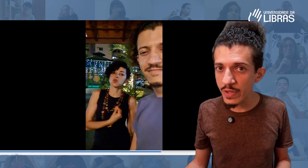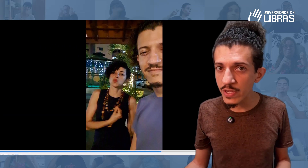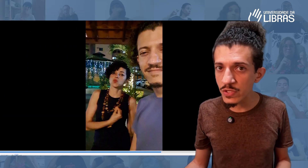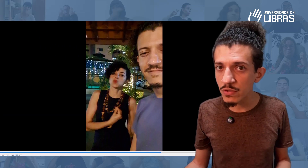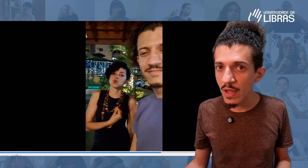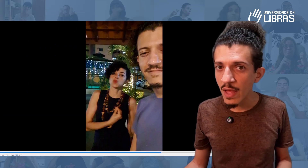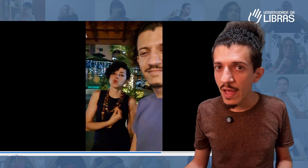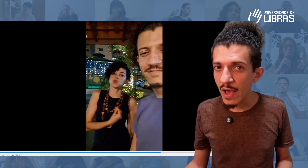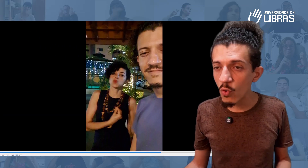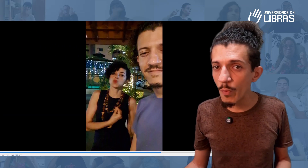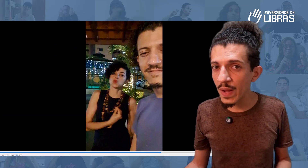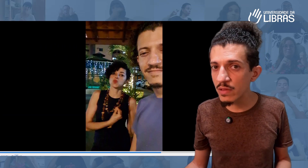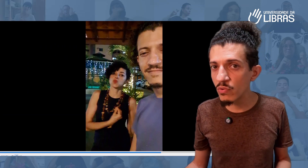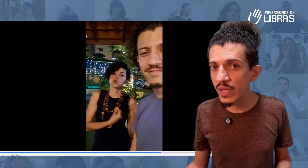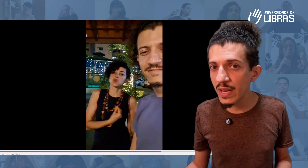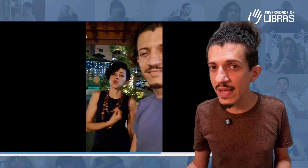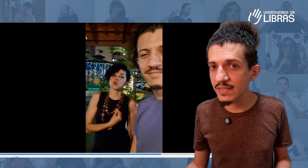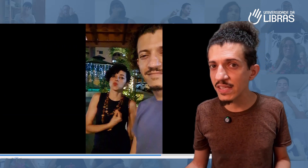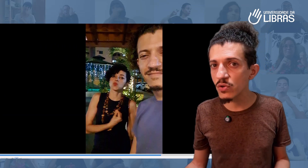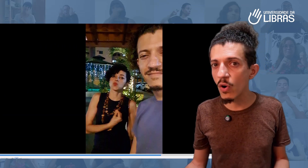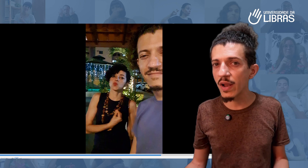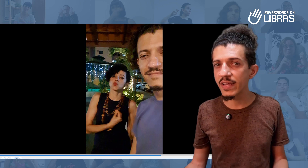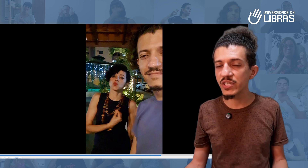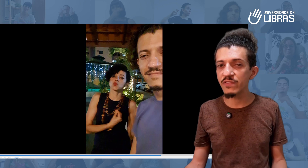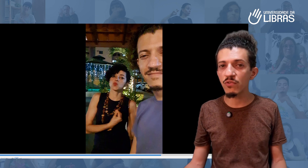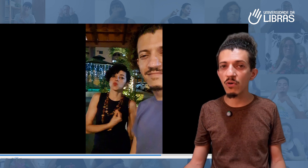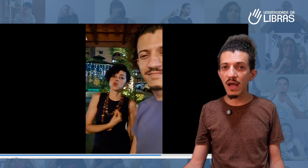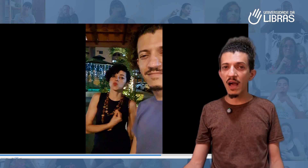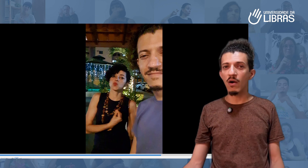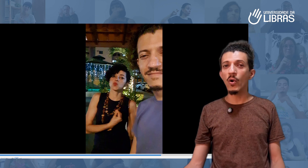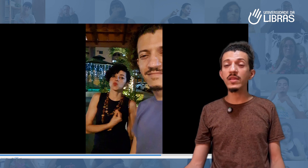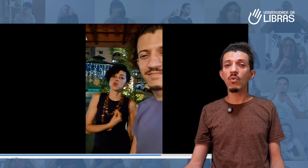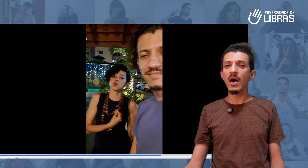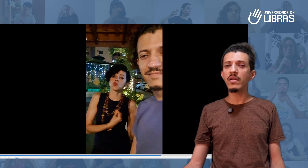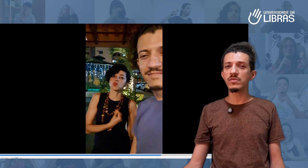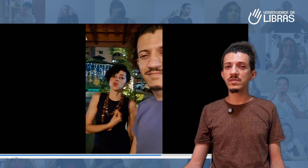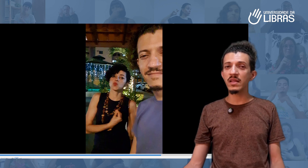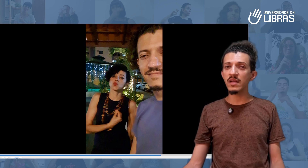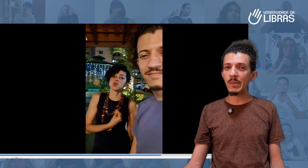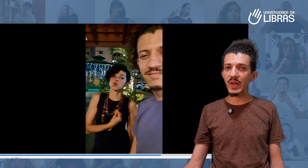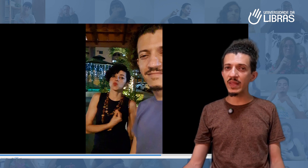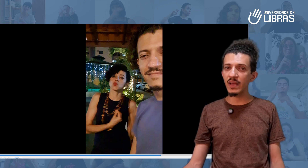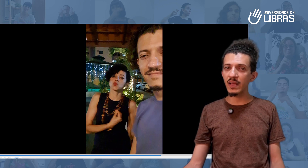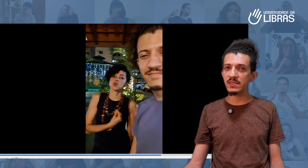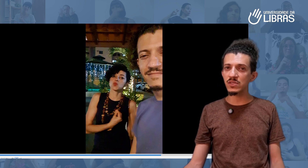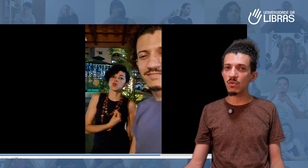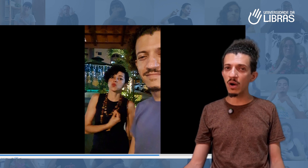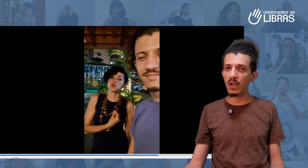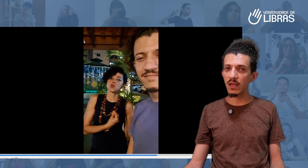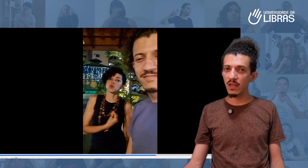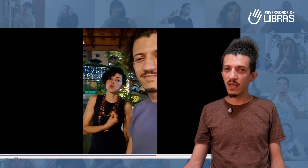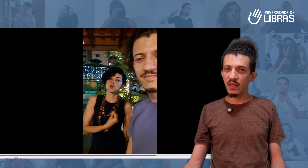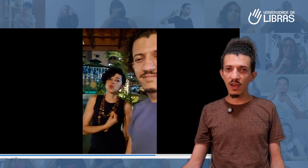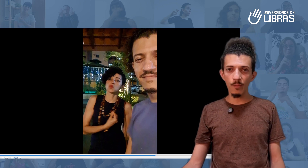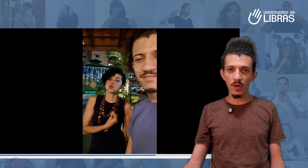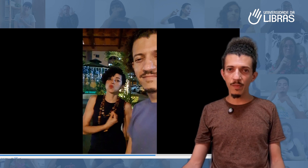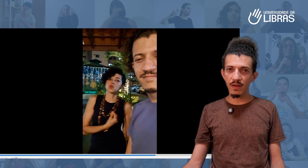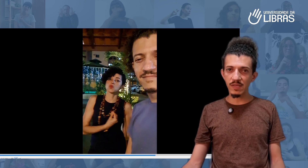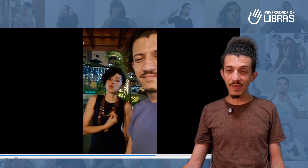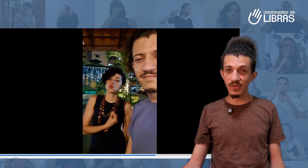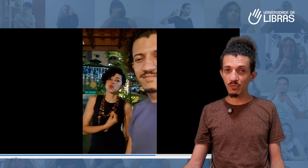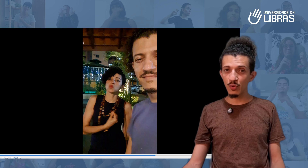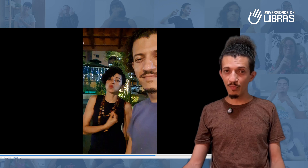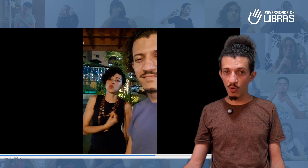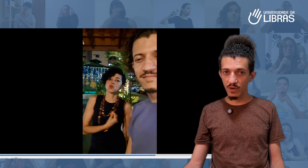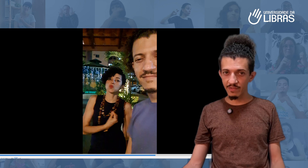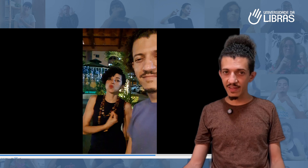tudo isso é culpa do inglês da escola, que a gente ficou lá 8 anos tentando aprender inglês na escola, e eu, pelo menos,